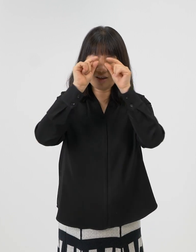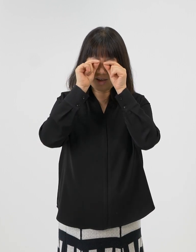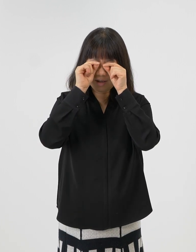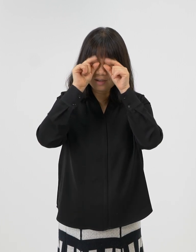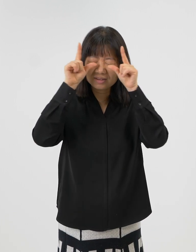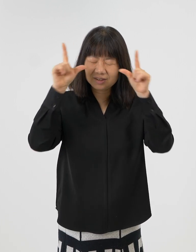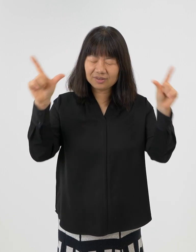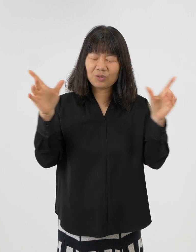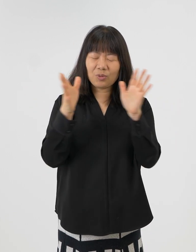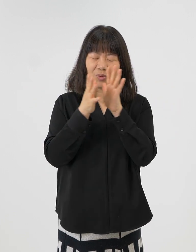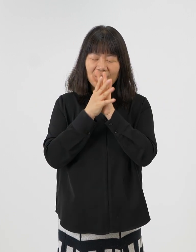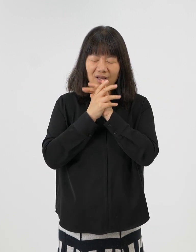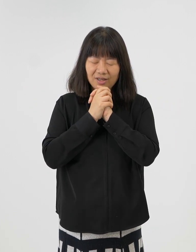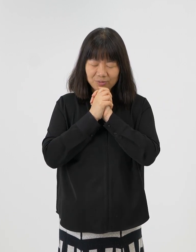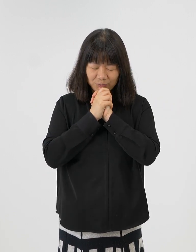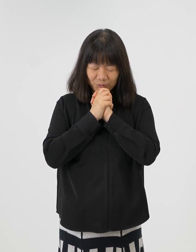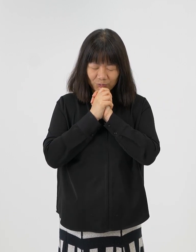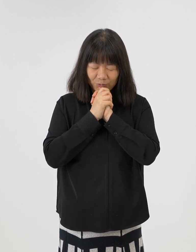깨어서